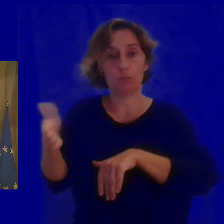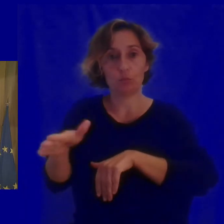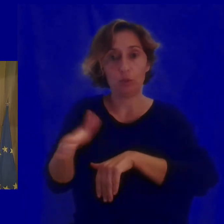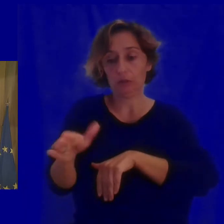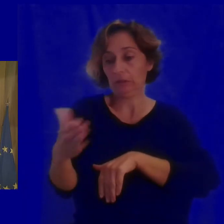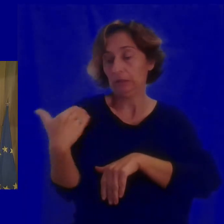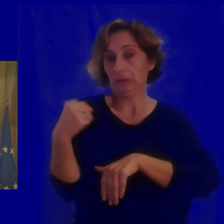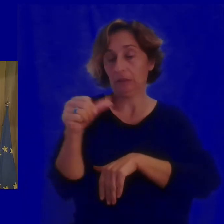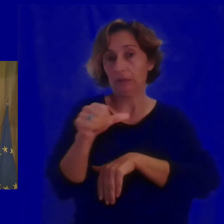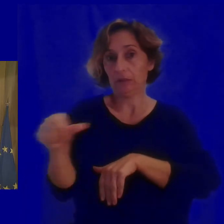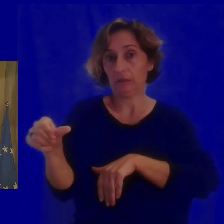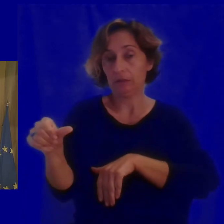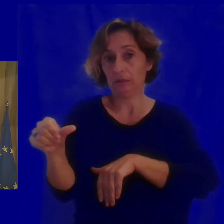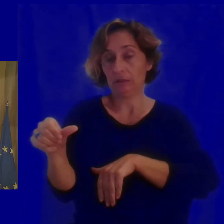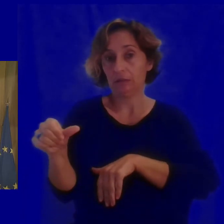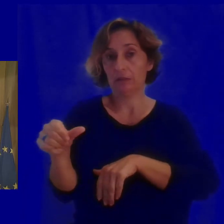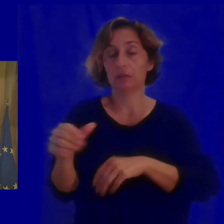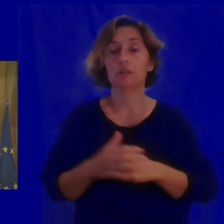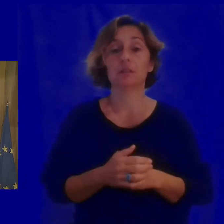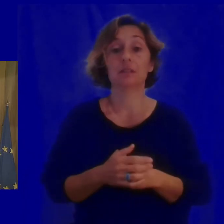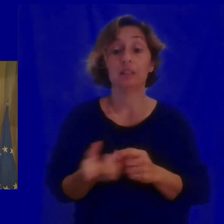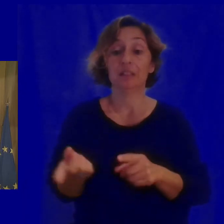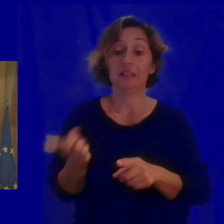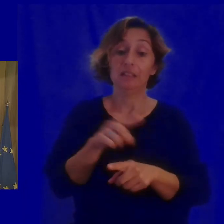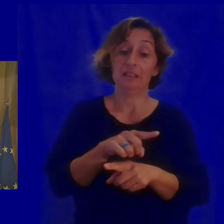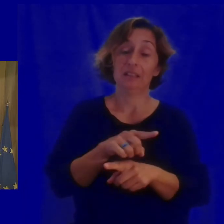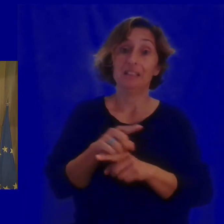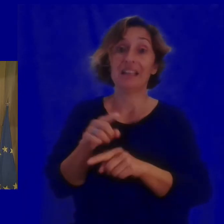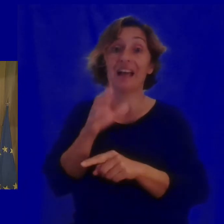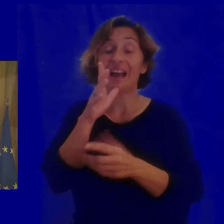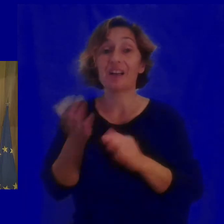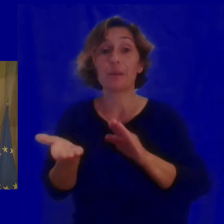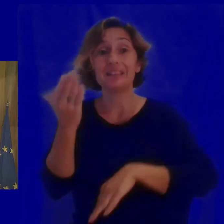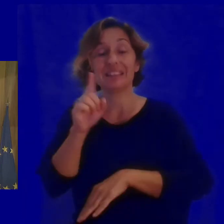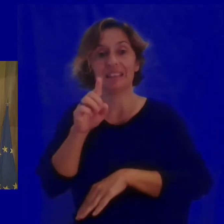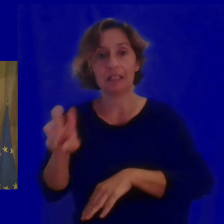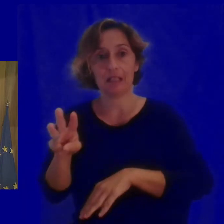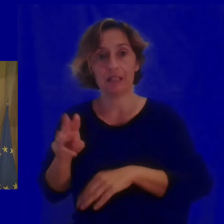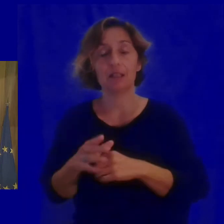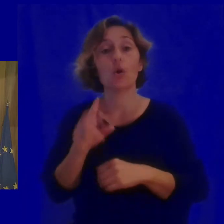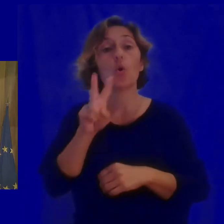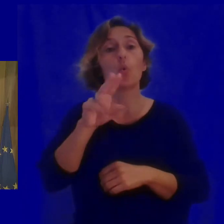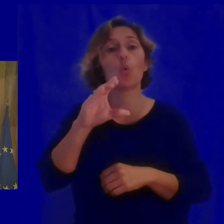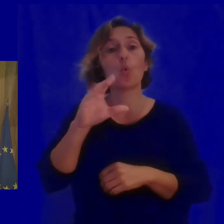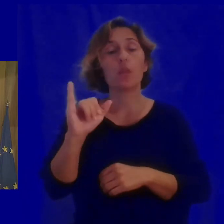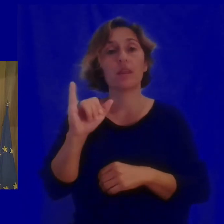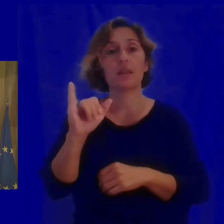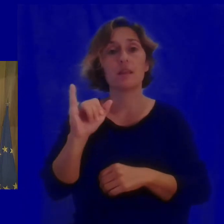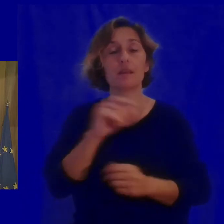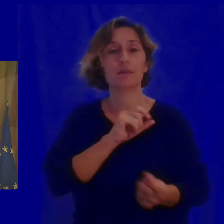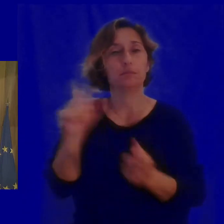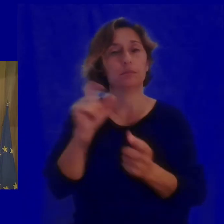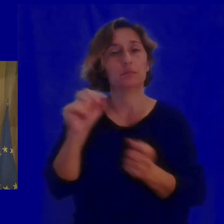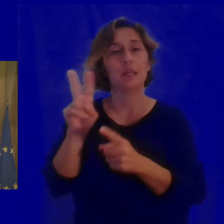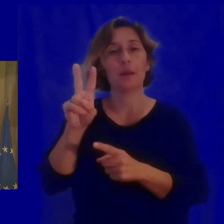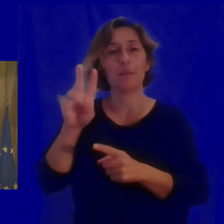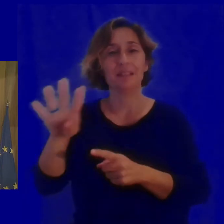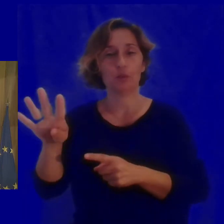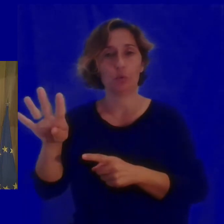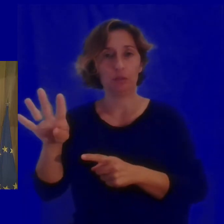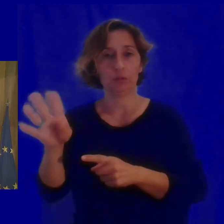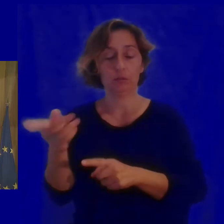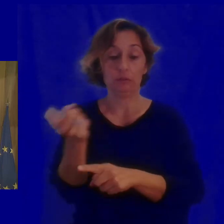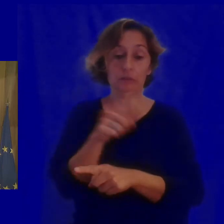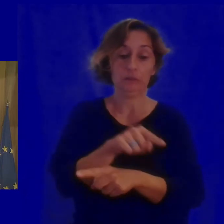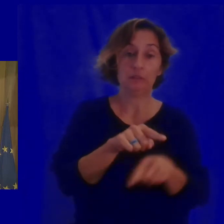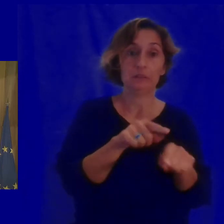frente a las 35 de la semana previa, y en UCI han ingresado 24 personas frente a las 29 de la